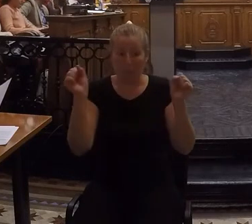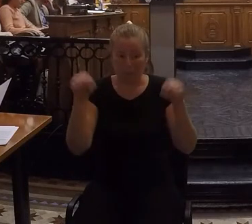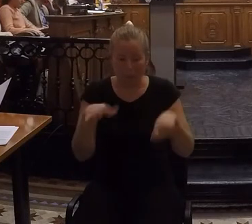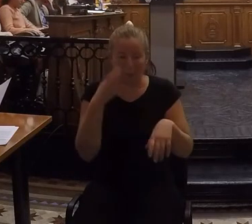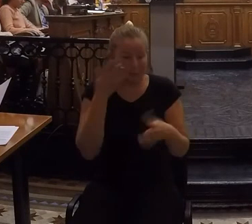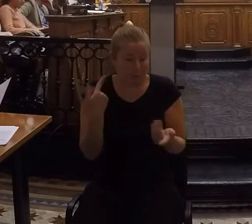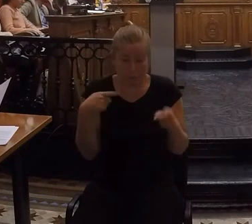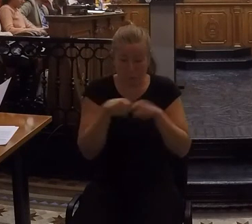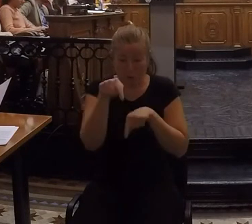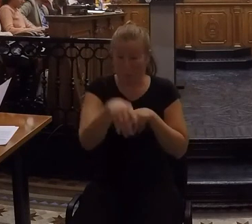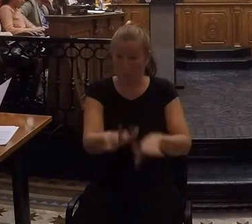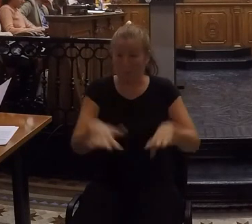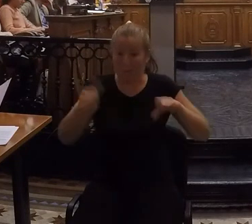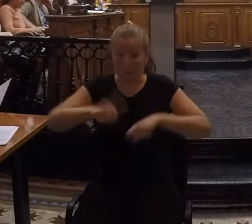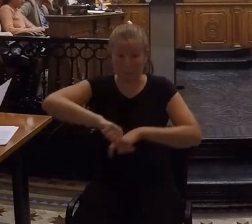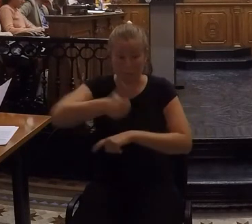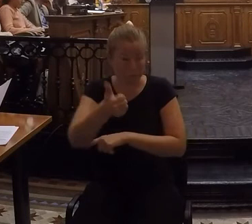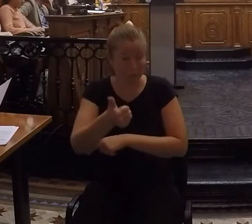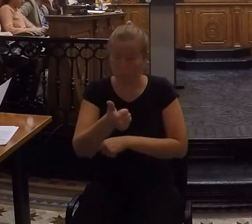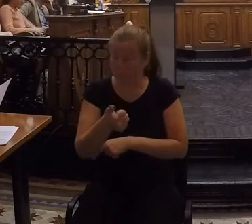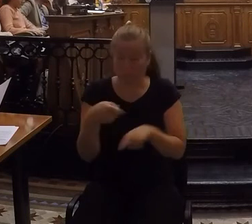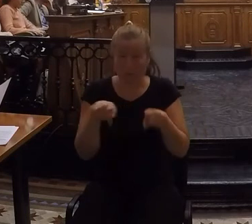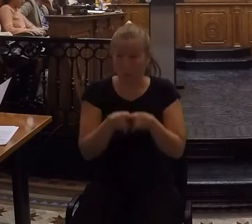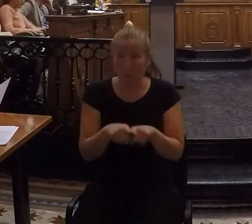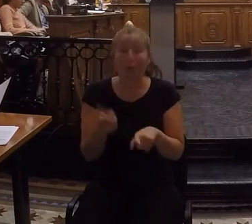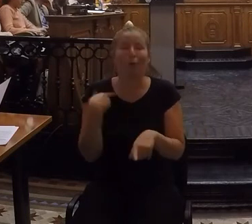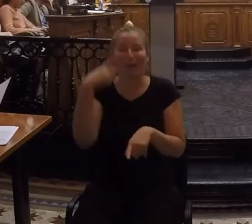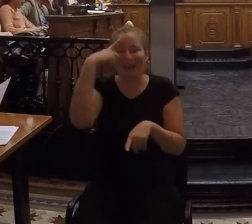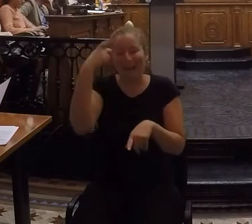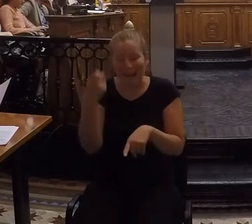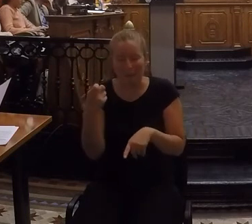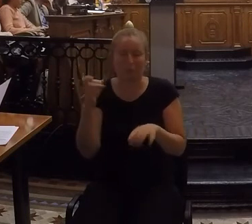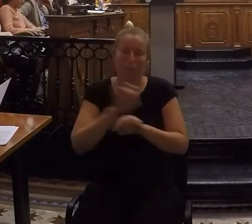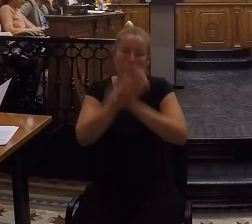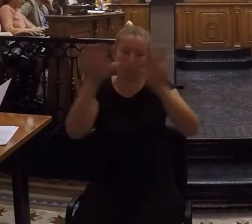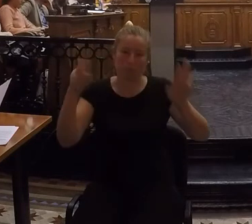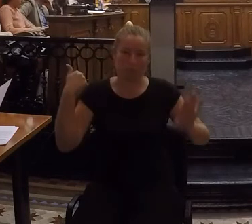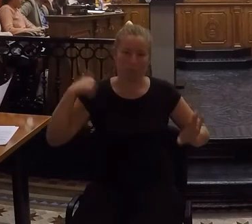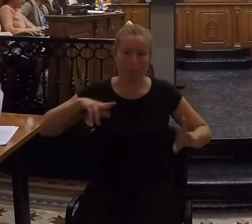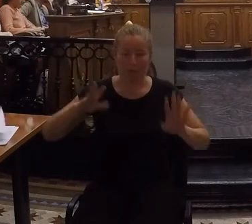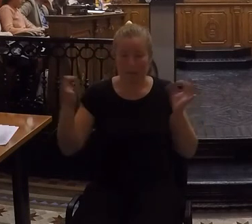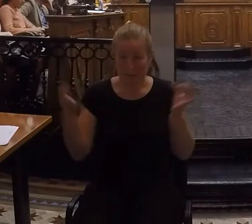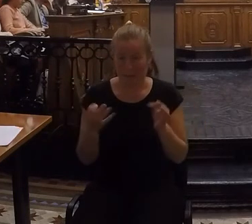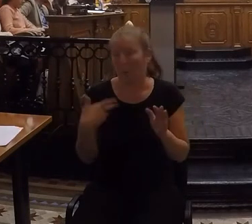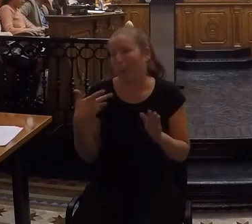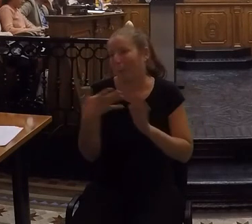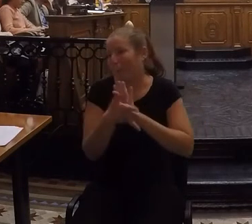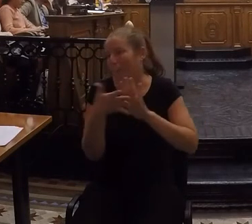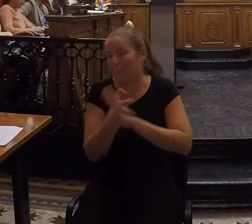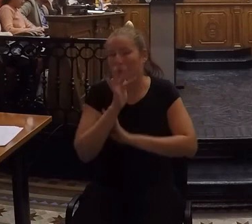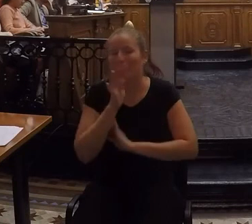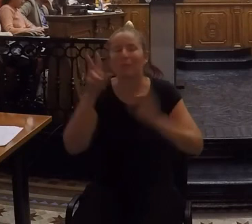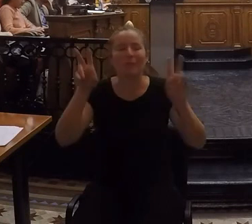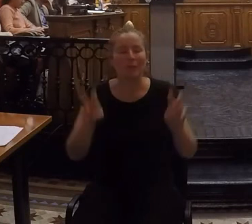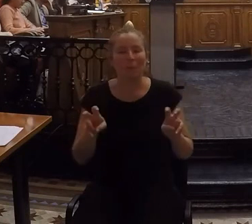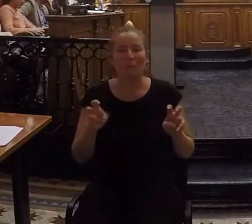plenos. Por otro lado, creo que ha quedado claro, aunque no lo he comentado, que se ha dado